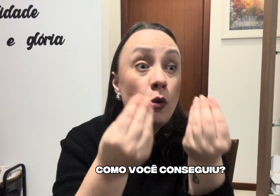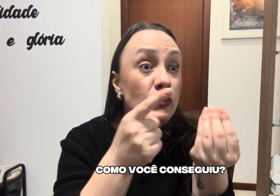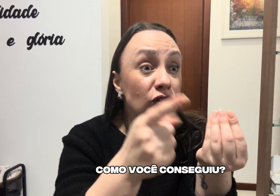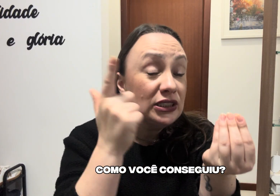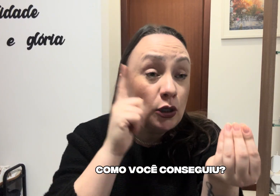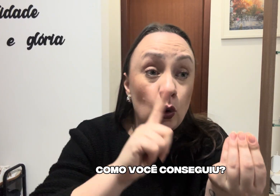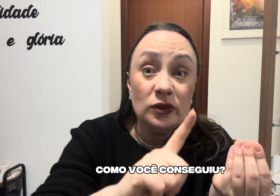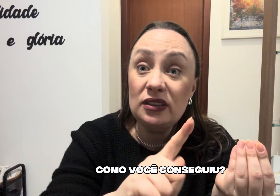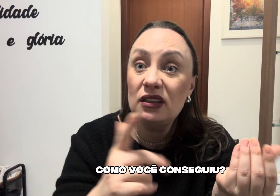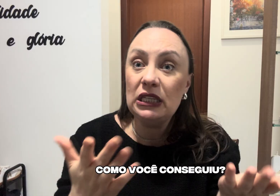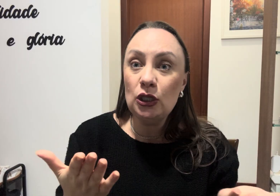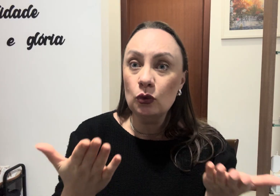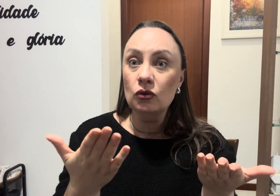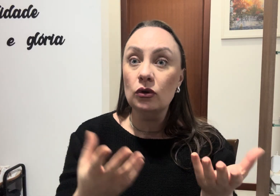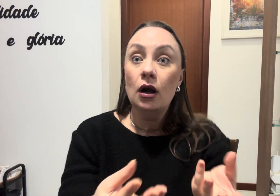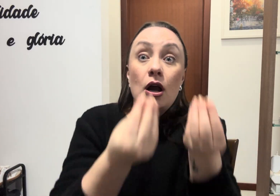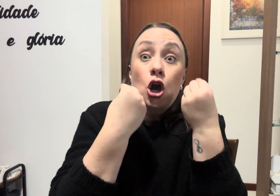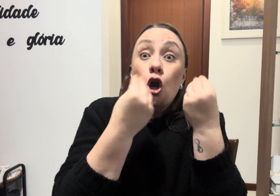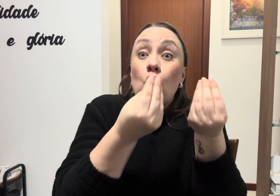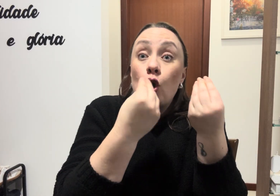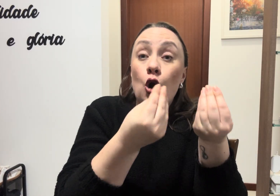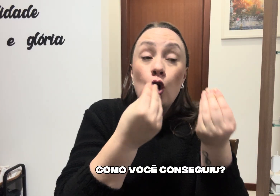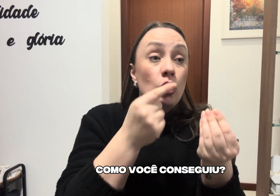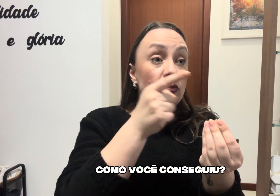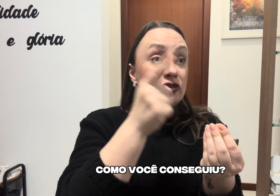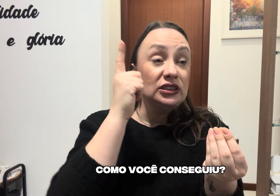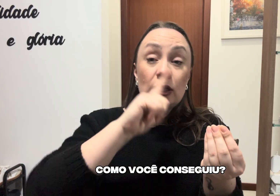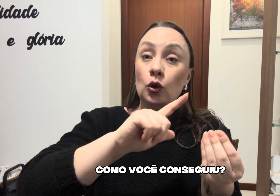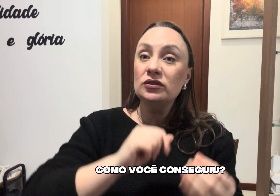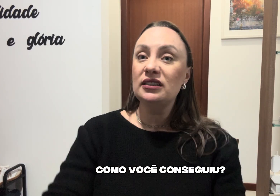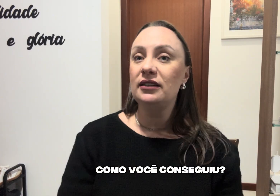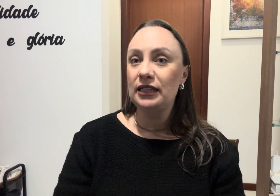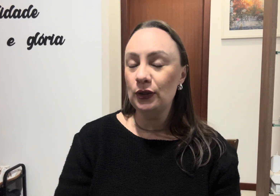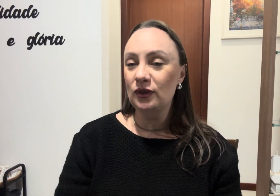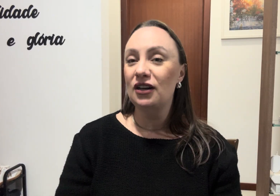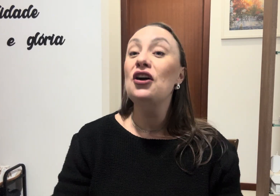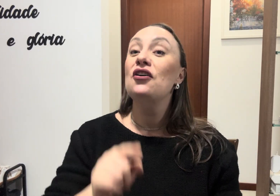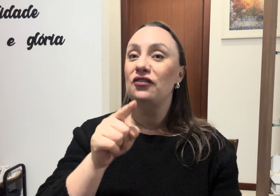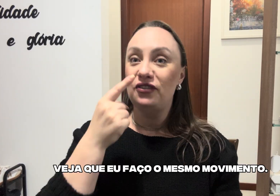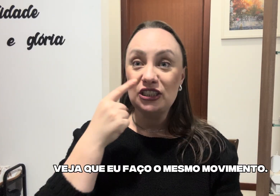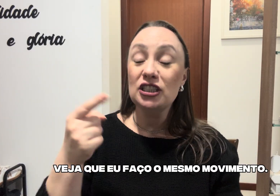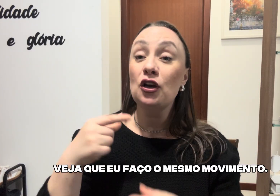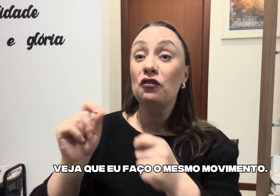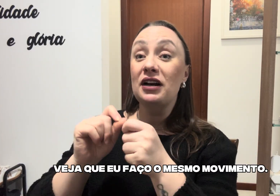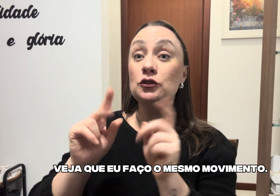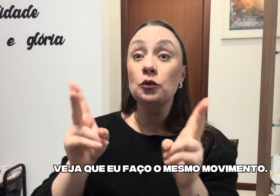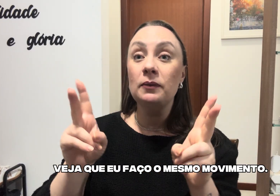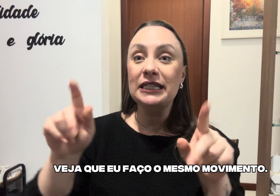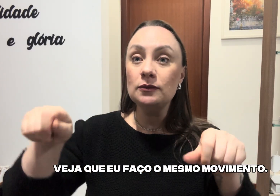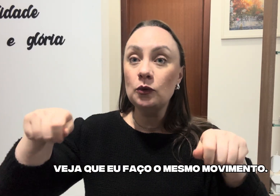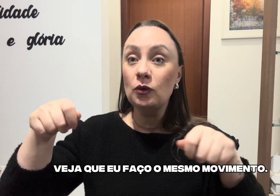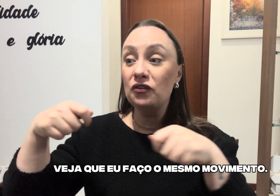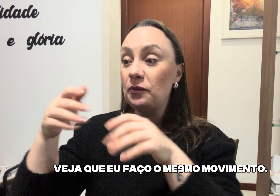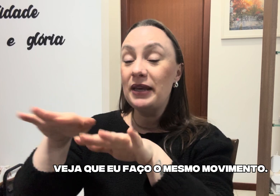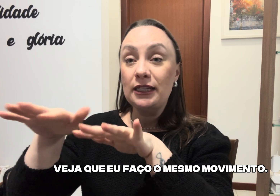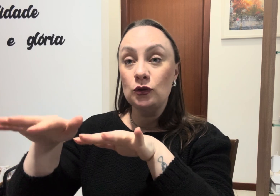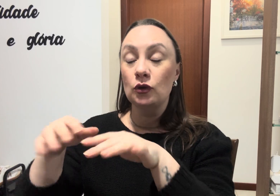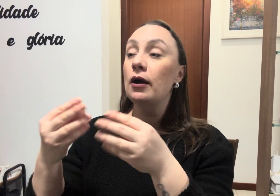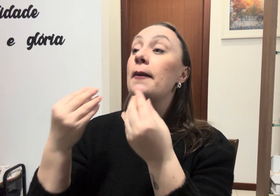como você conseguiu? Como você conseguiu? Veja que eu faço o mesmo movimento.